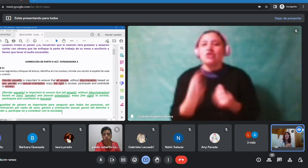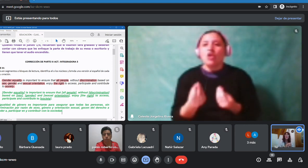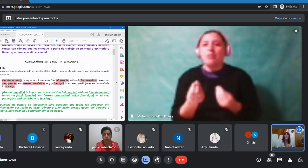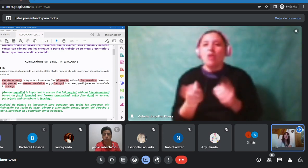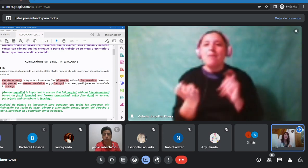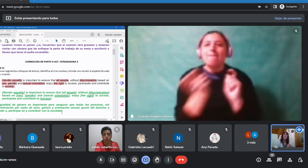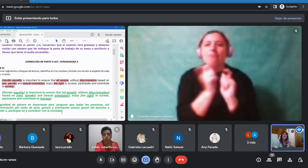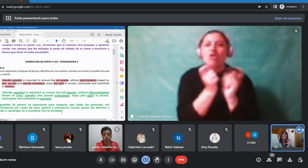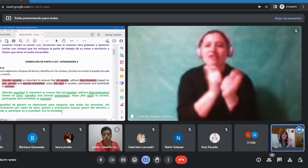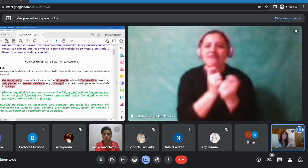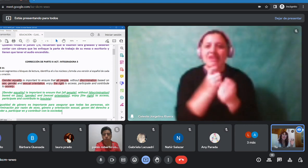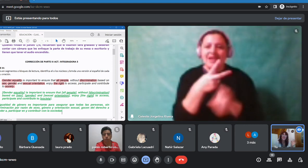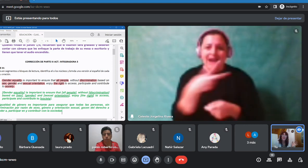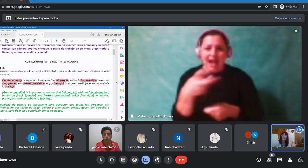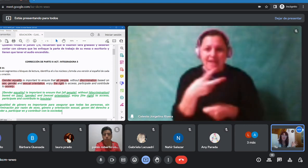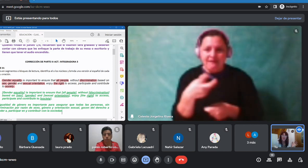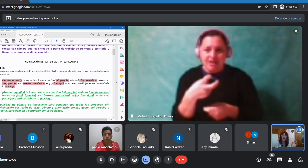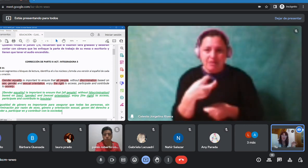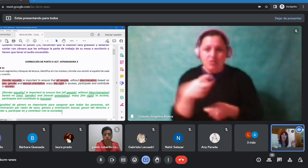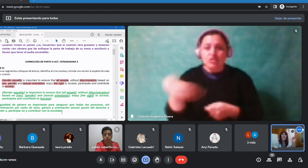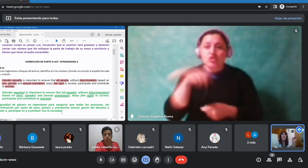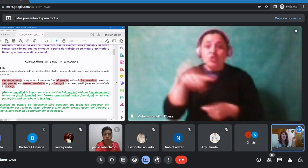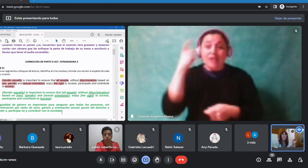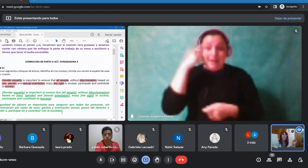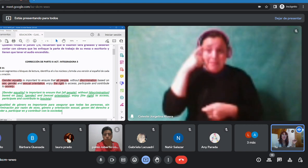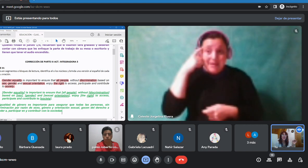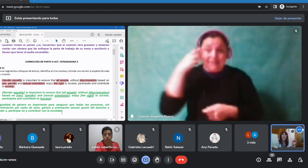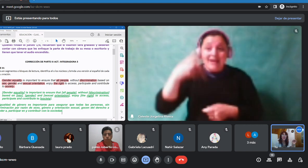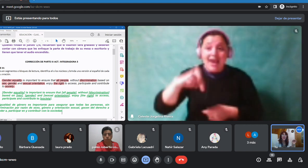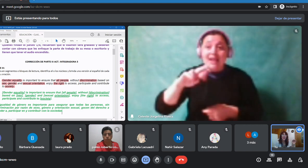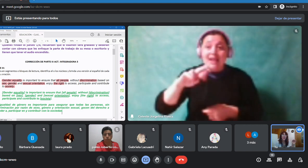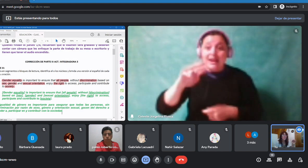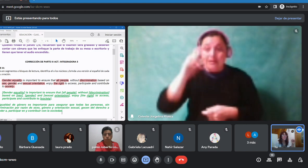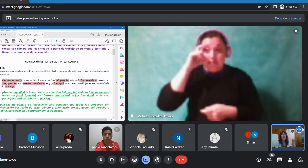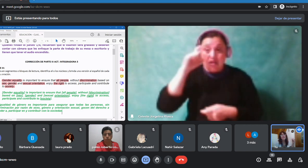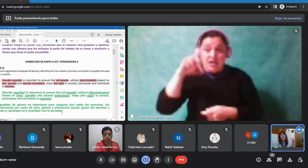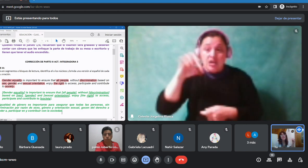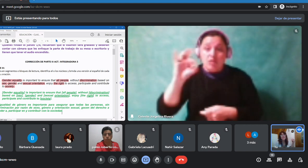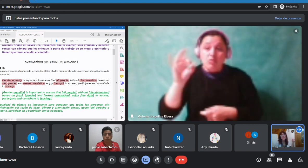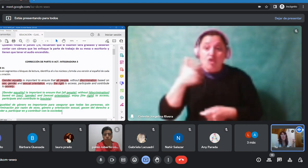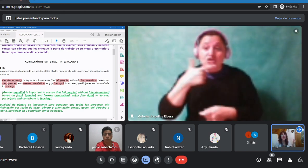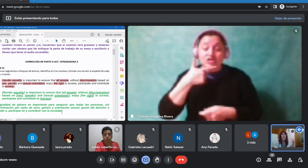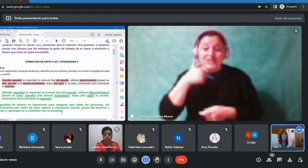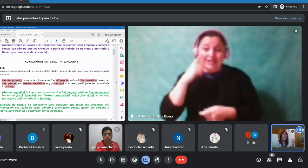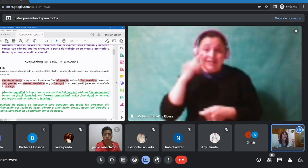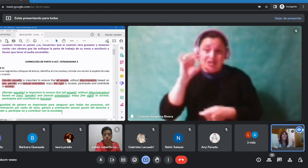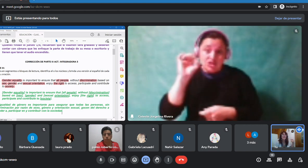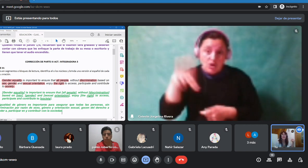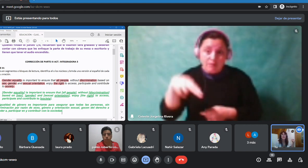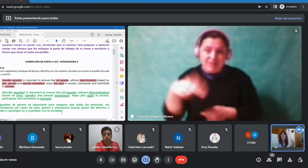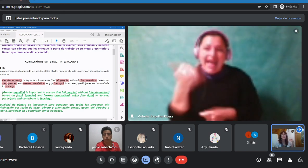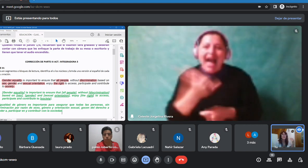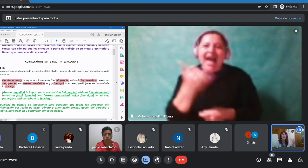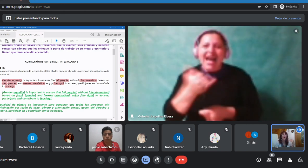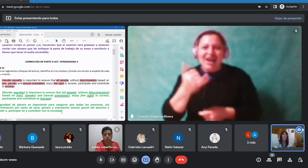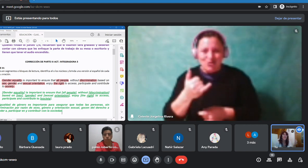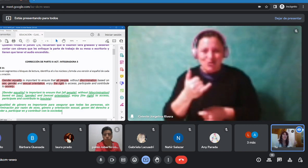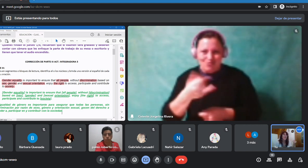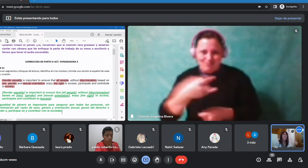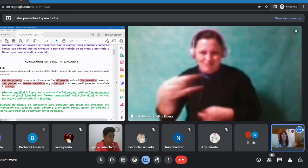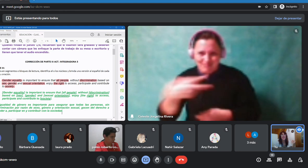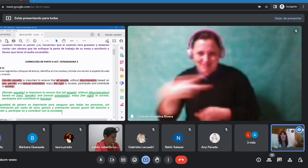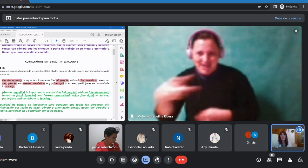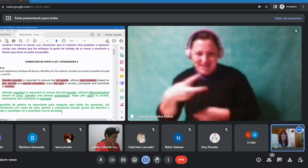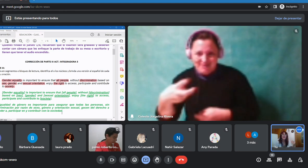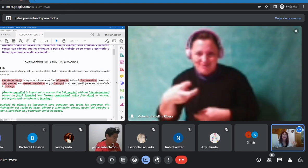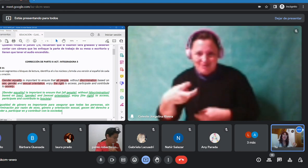las preposiciones tienen una traducción, tienen un, como si ustedes decimos, bueno, ¿qué quiere, cómo se traduce of,